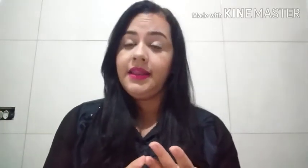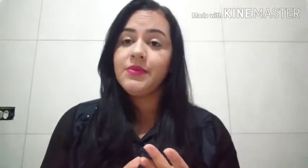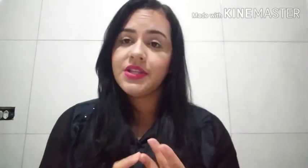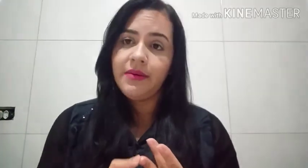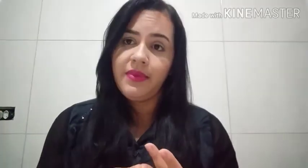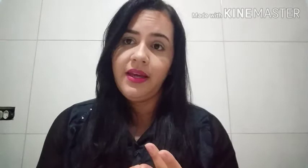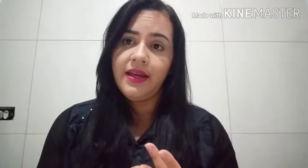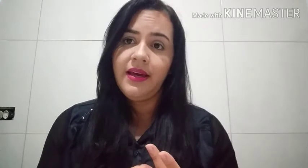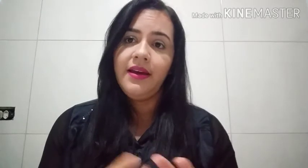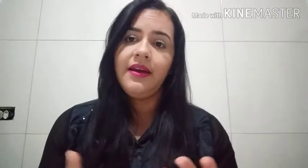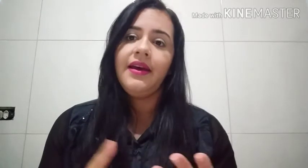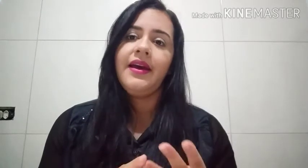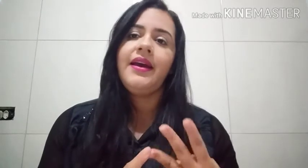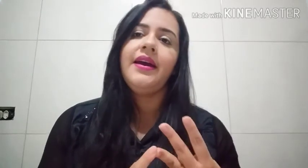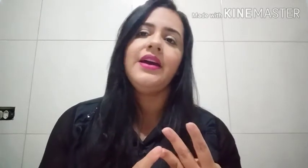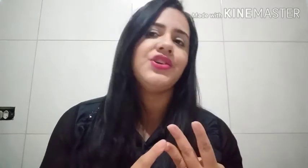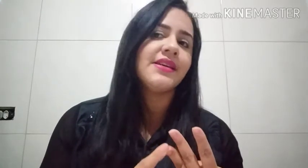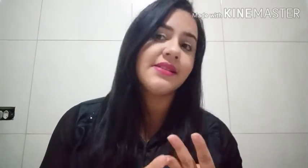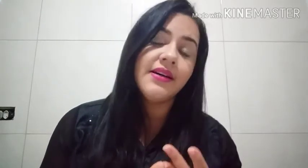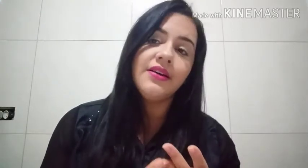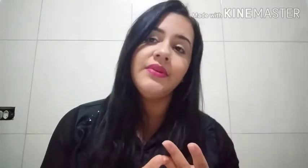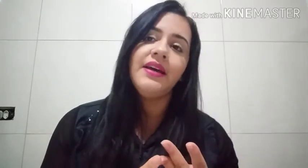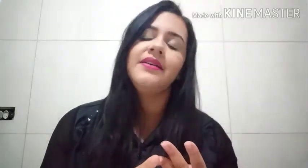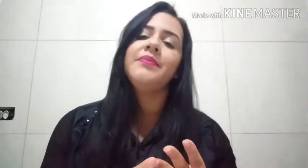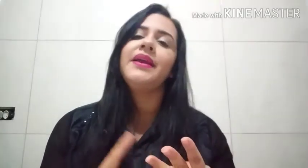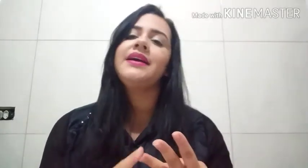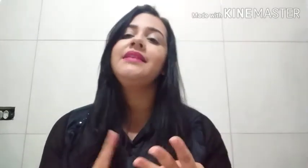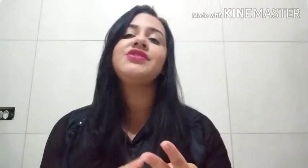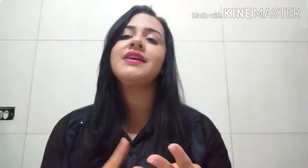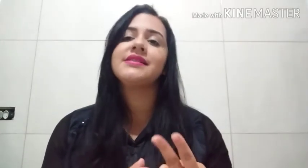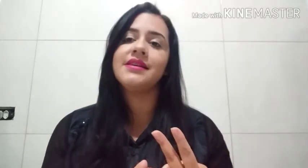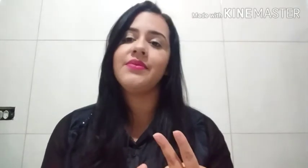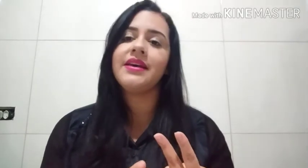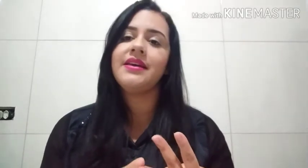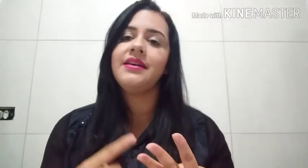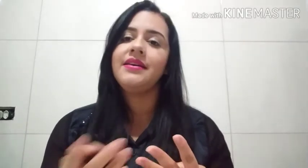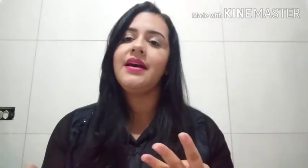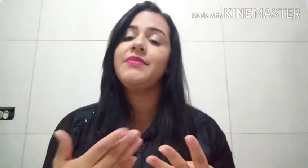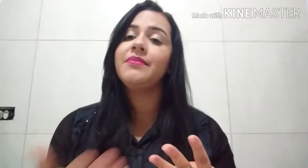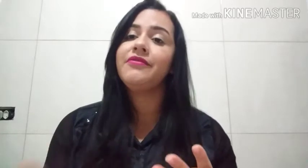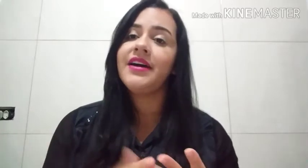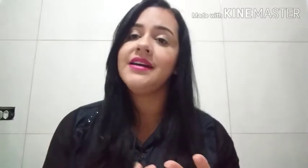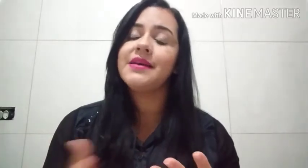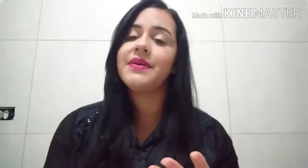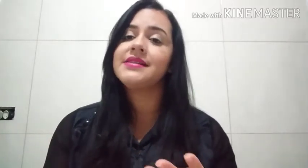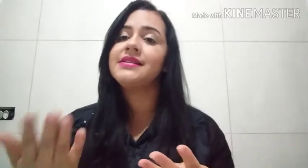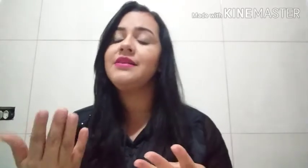Temos também, né? A direção, né? Para que direção é que a minha mão vai, se é para cima, se é